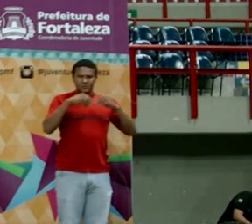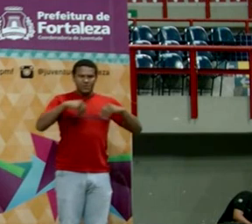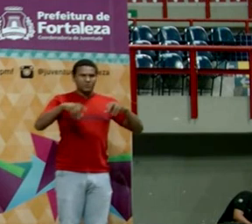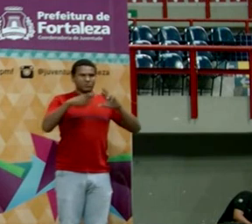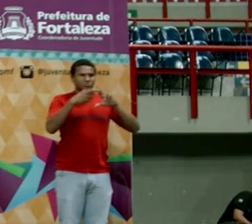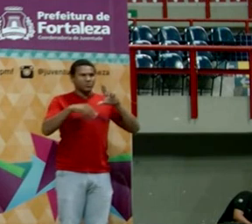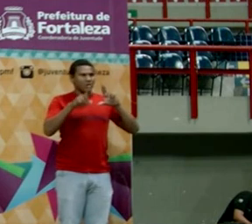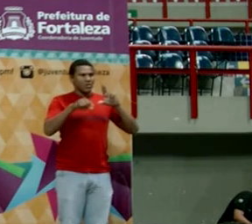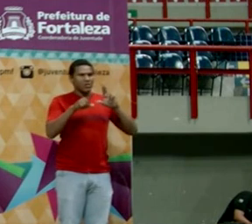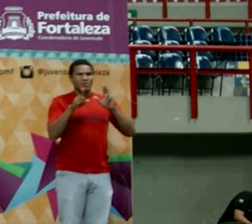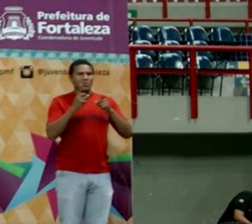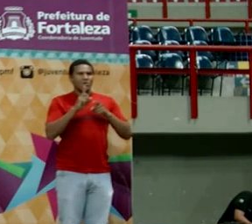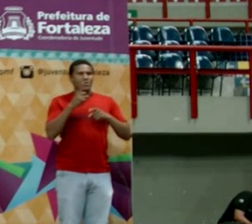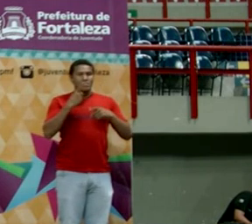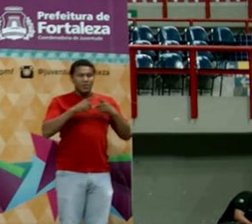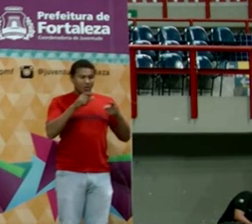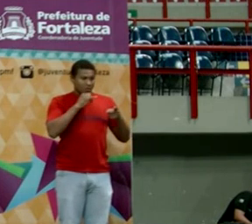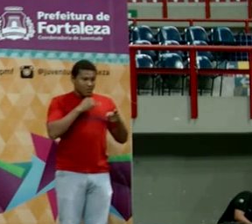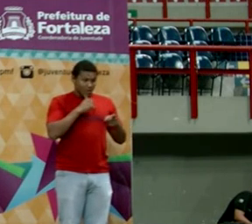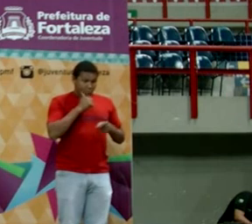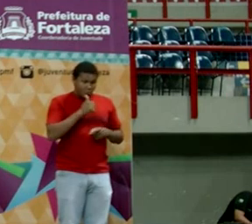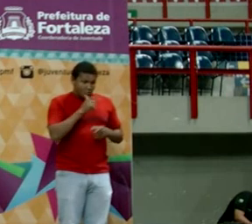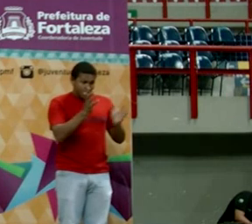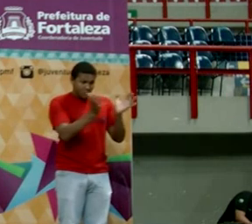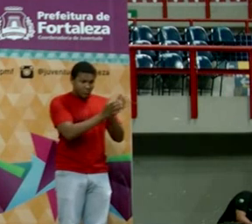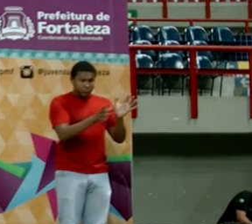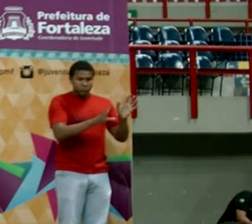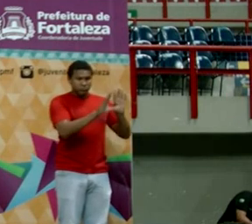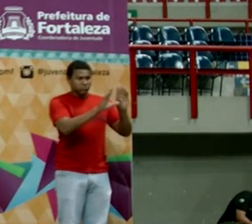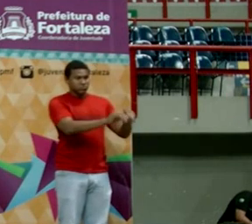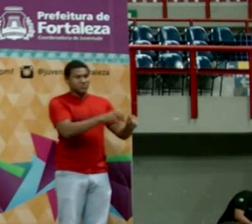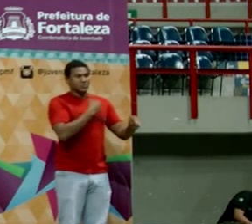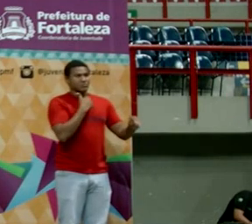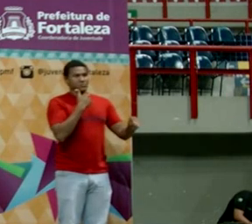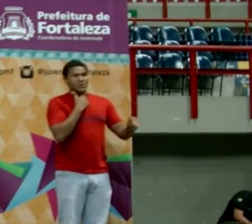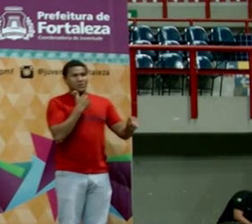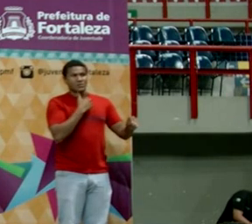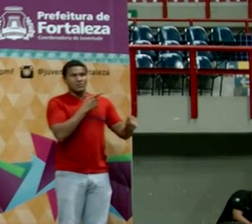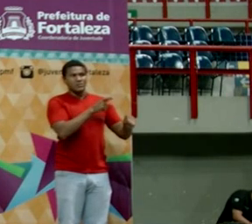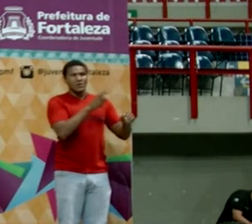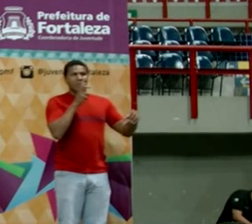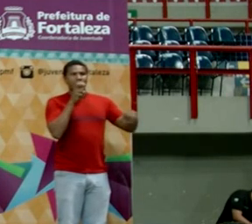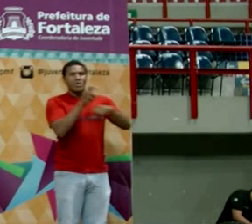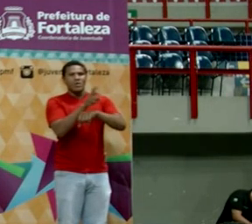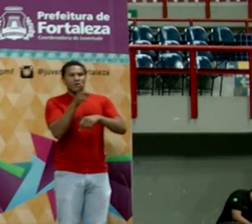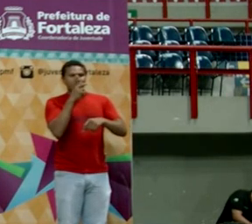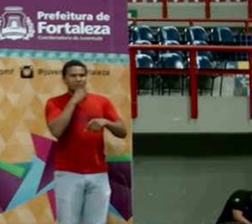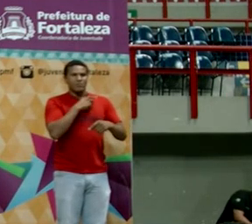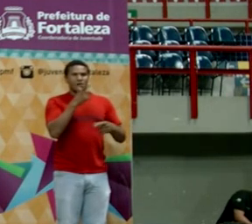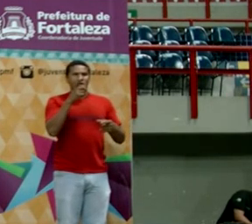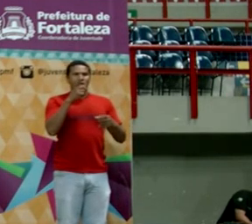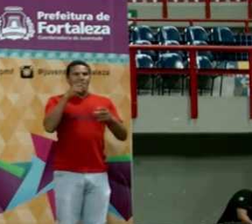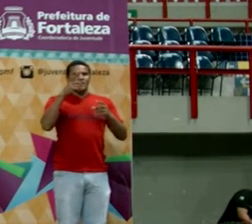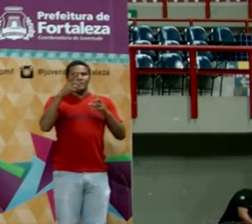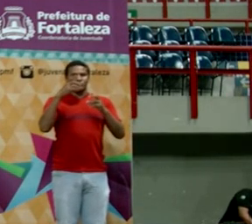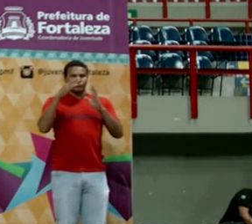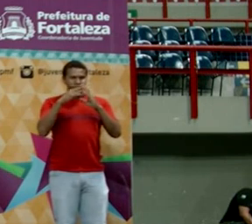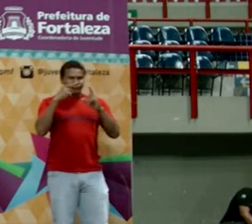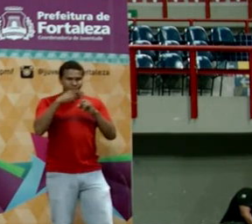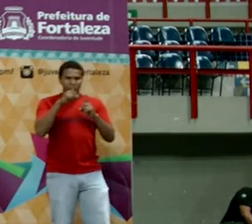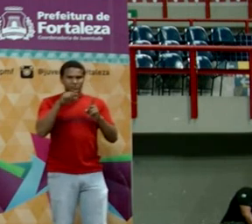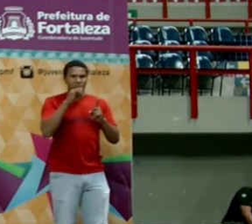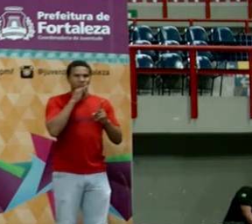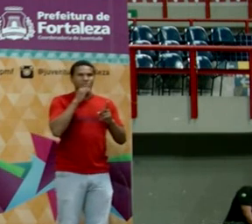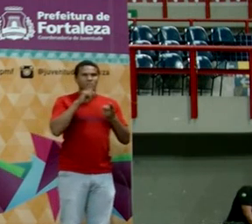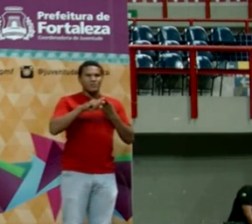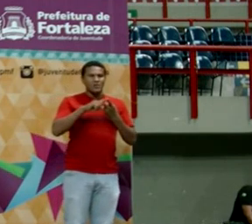tradição, usado para privar as mulheres de suas personalidades e autonomia. A separação entre igreja e Estado na Europa é uma grande conquista